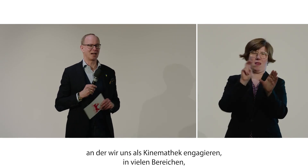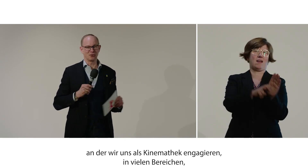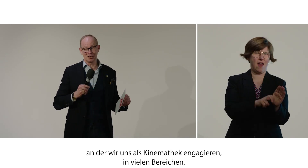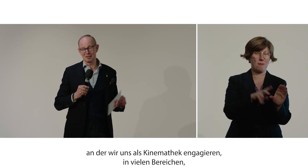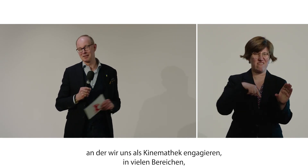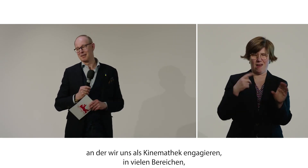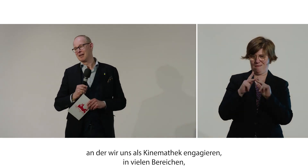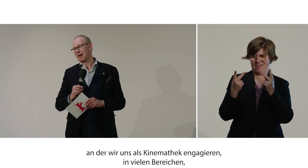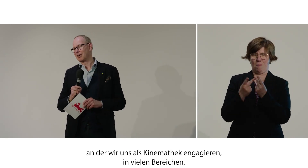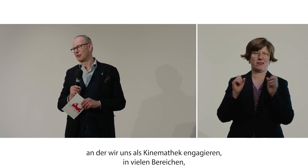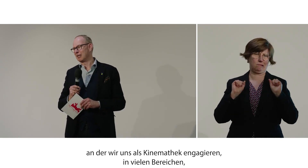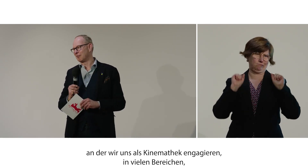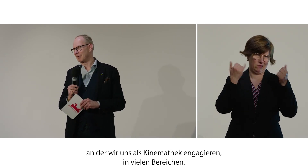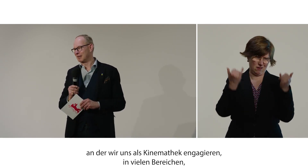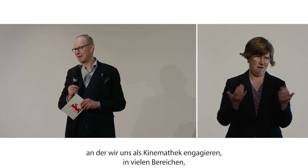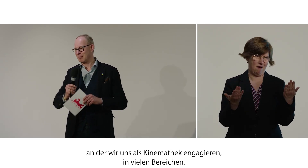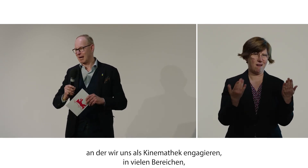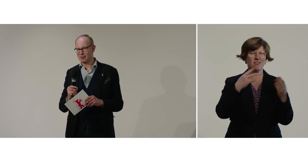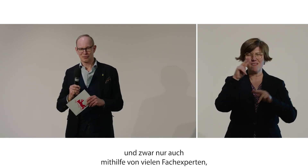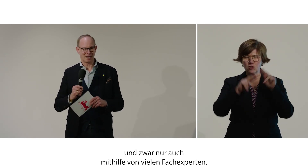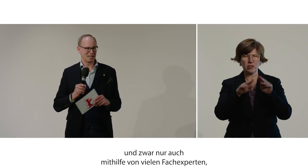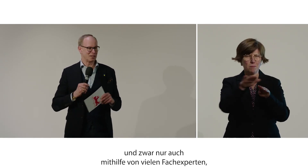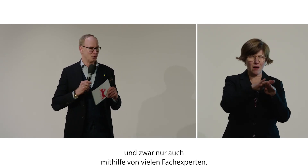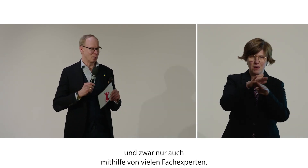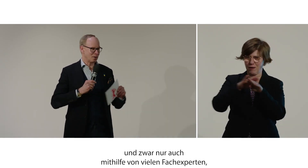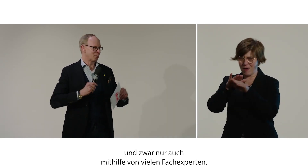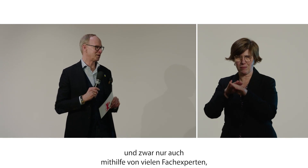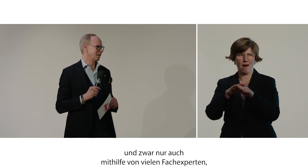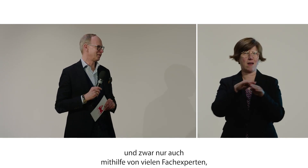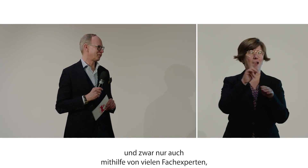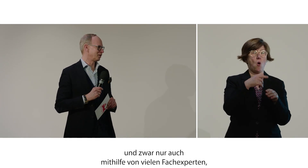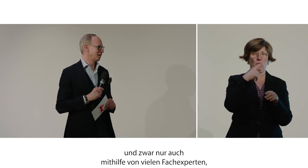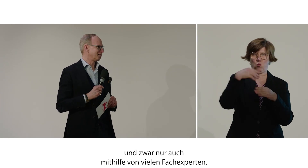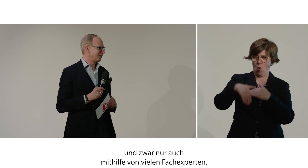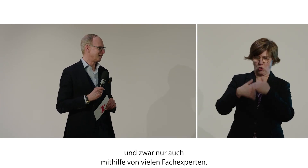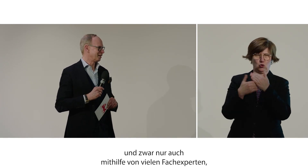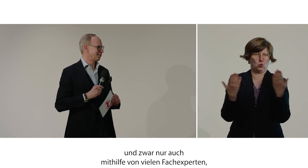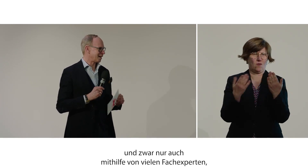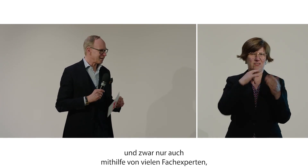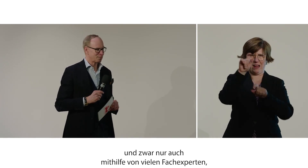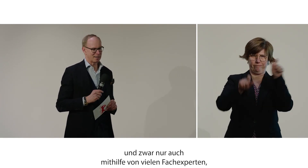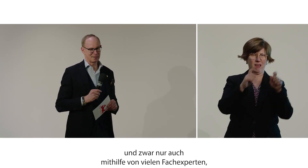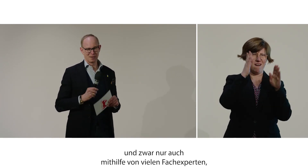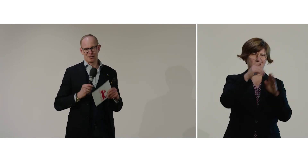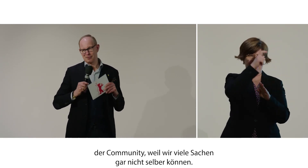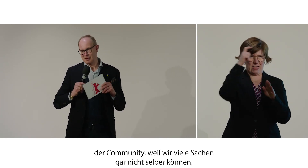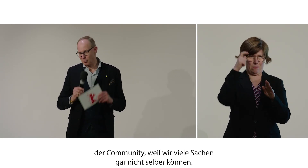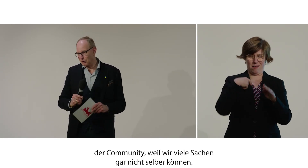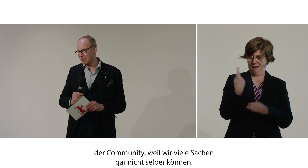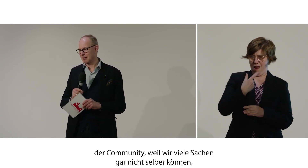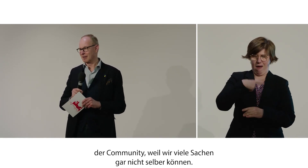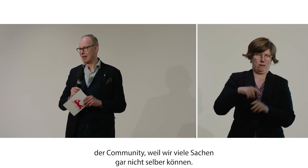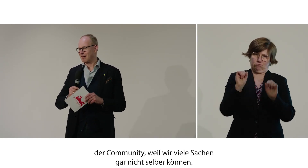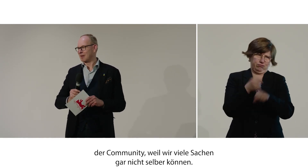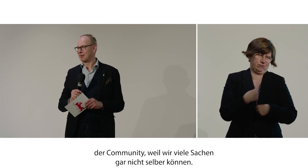Kinemathek engagieren. Engagieren in vielen Bereichen und zwar eigentlich nur auch mithilfe von vielen Fachexperten der